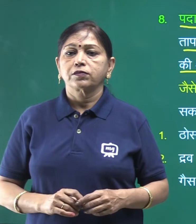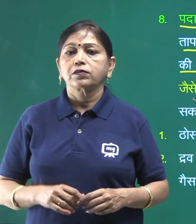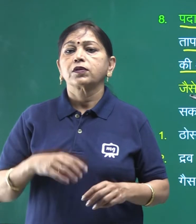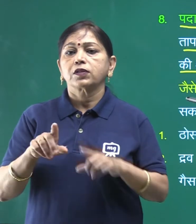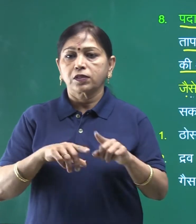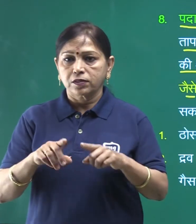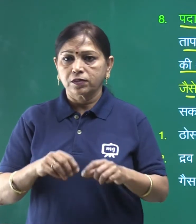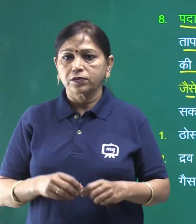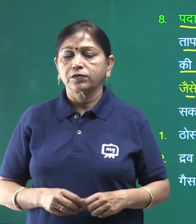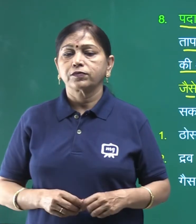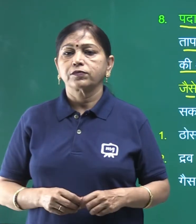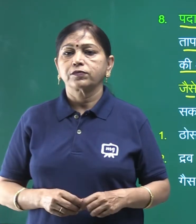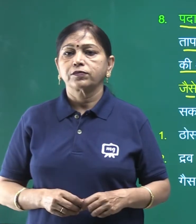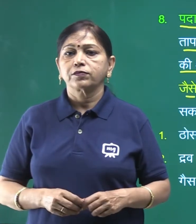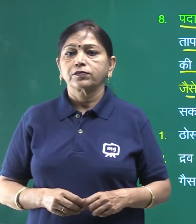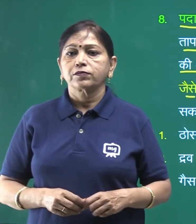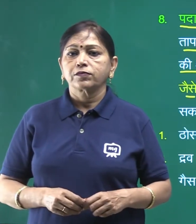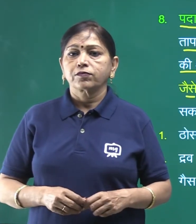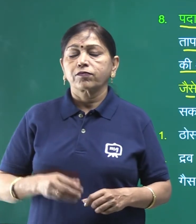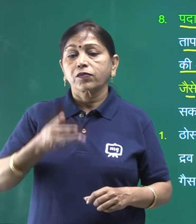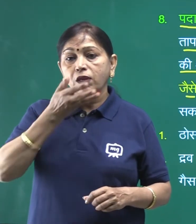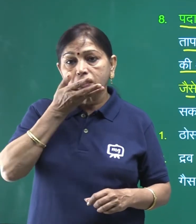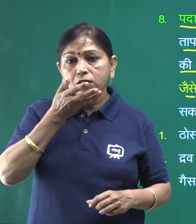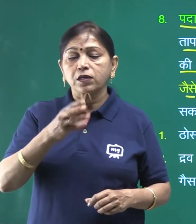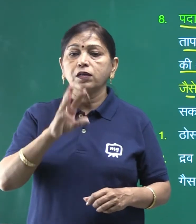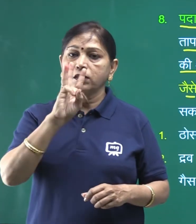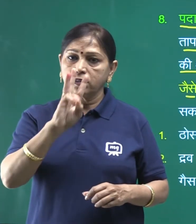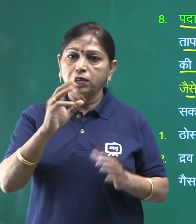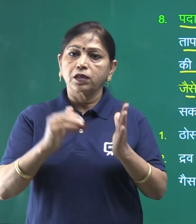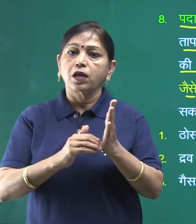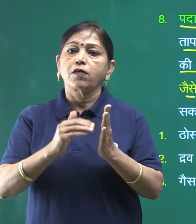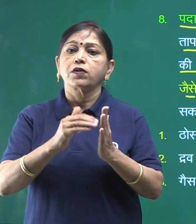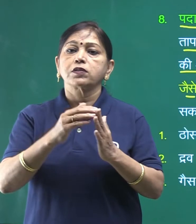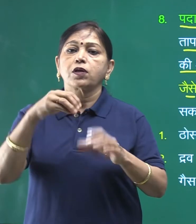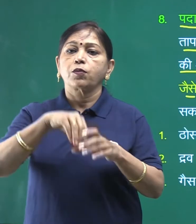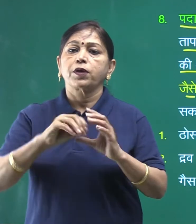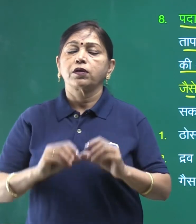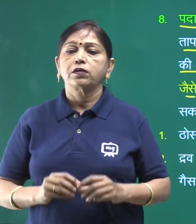जैसे जल 3 अवस्थाओं में